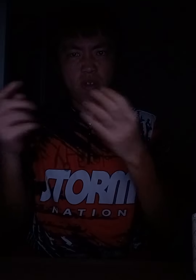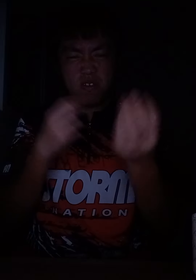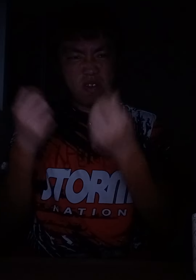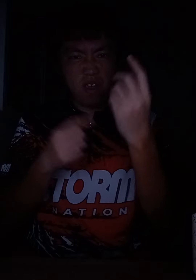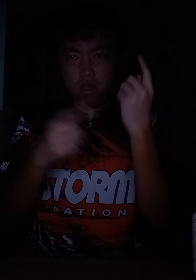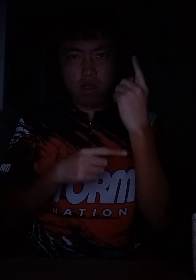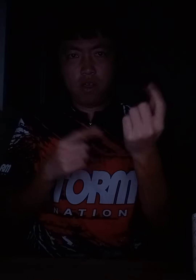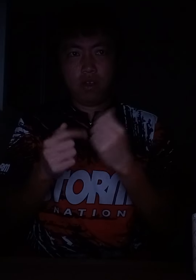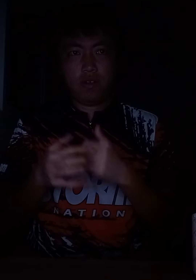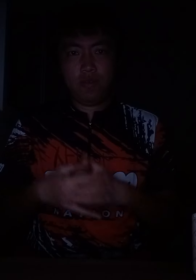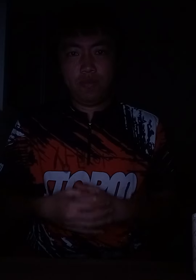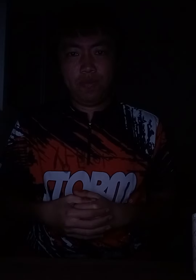지릅니다.